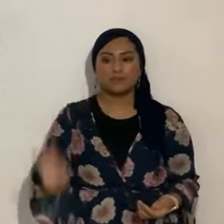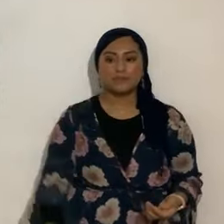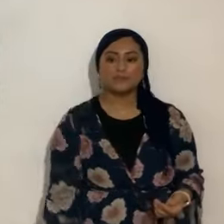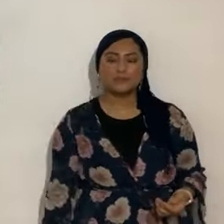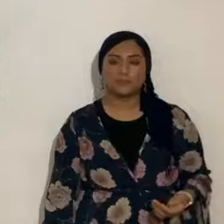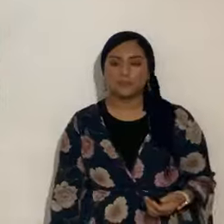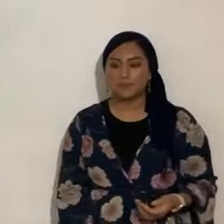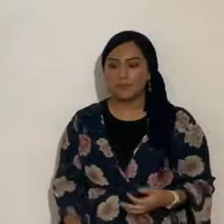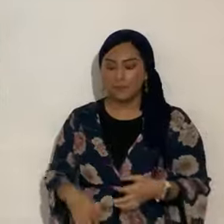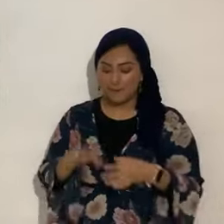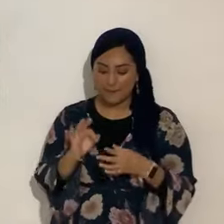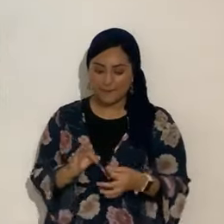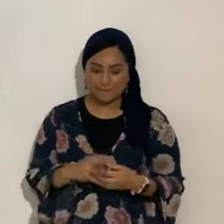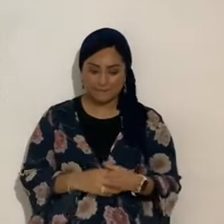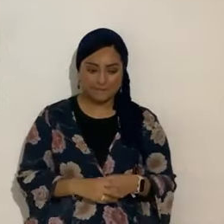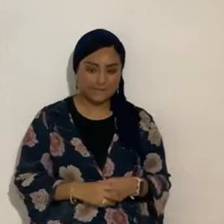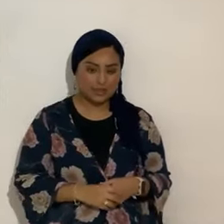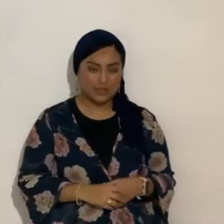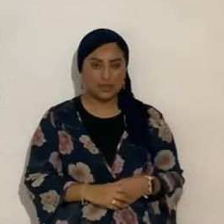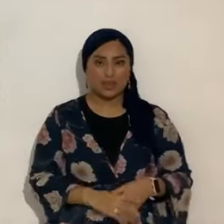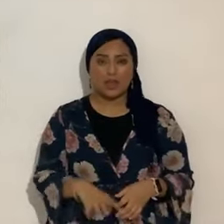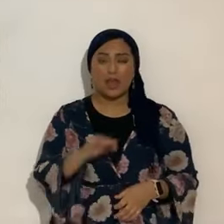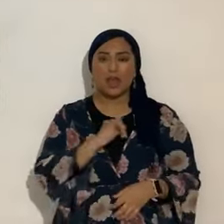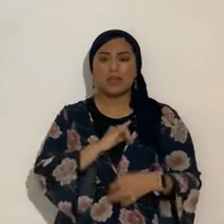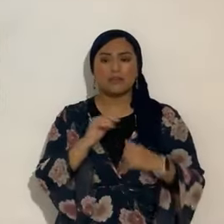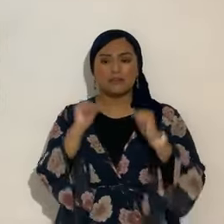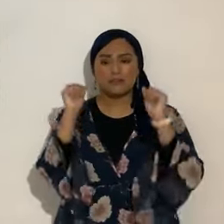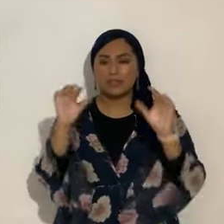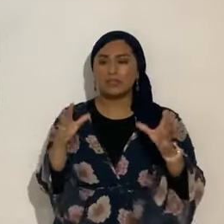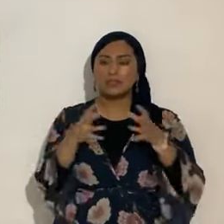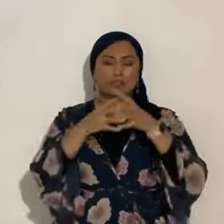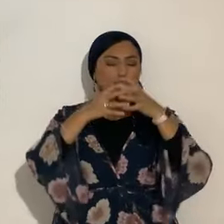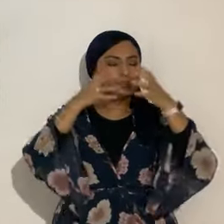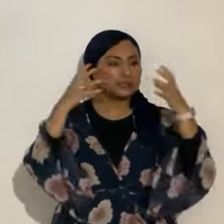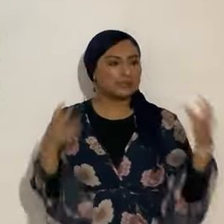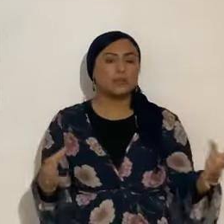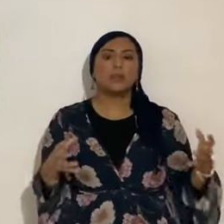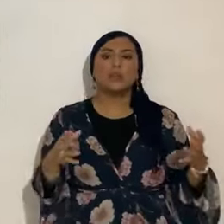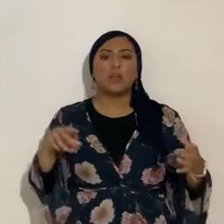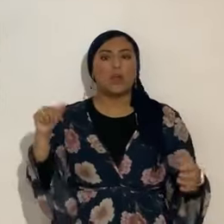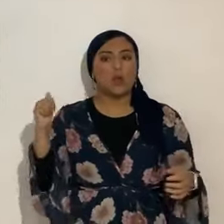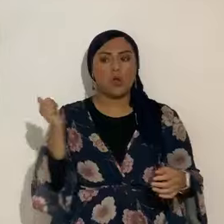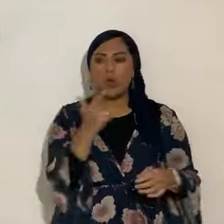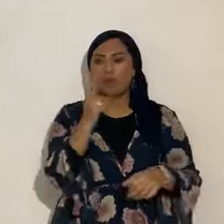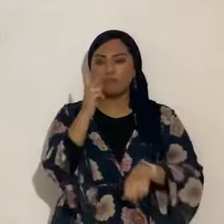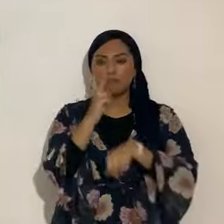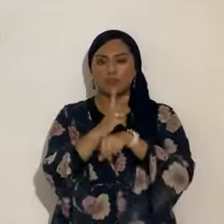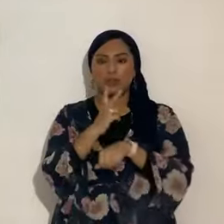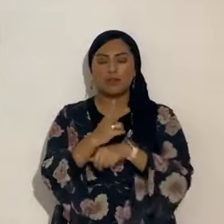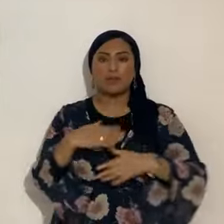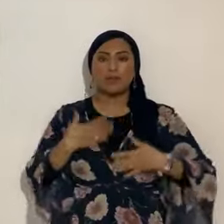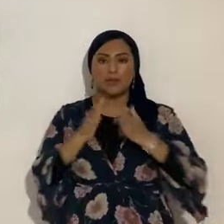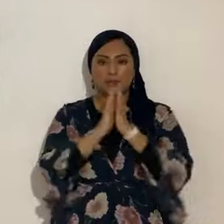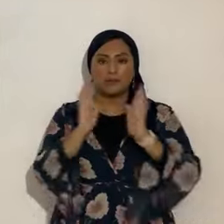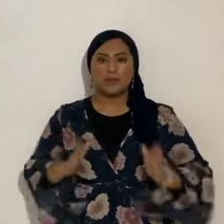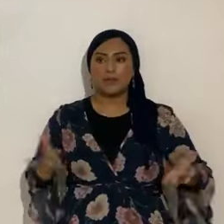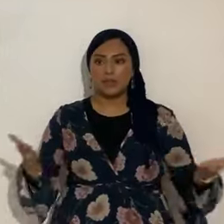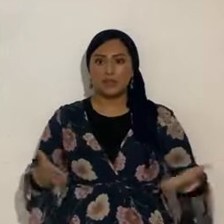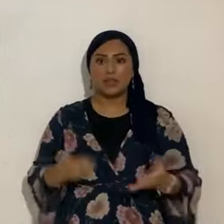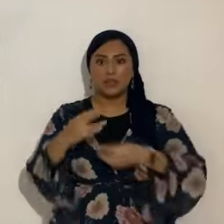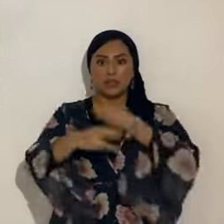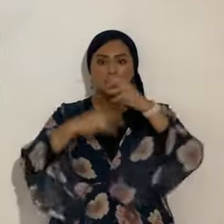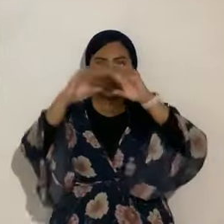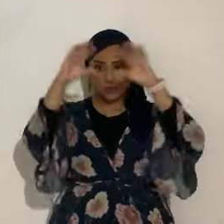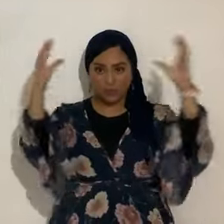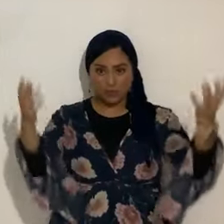119, perfecto. Yo bendigo mucho desde el fondo de mi alma toda la Keilah Gozo y Paz, local y mundial y